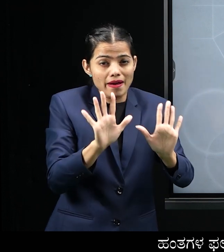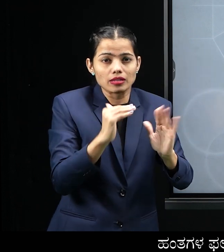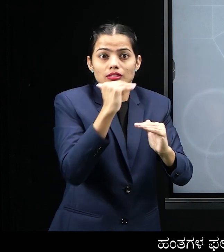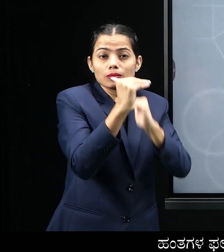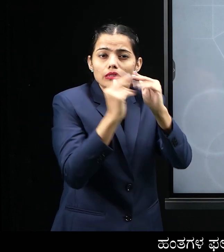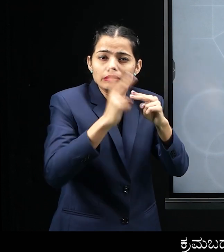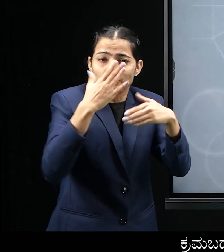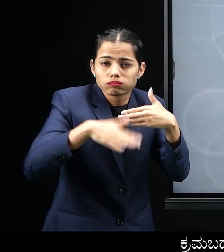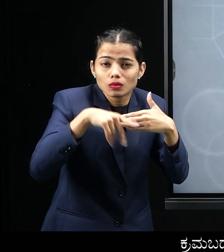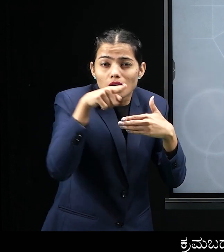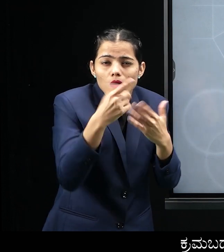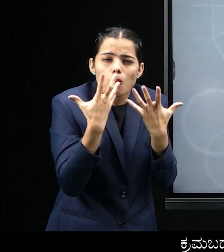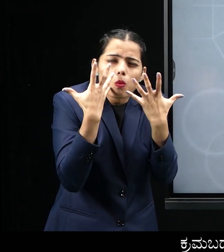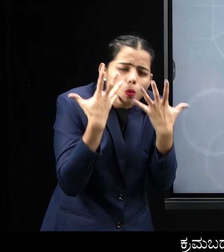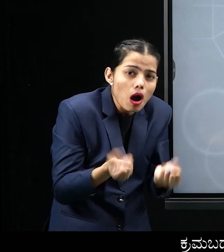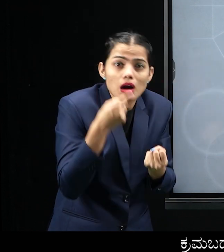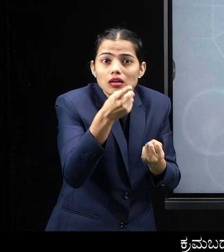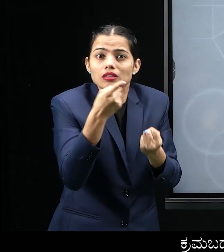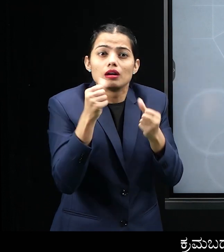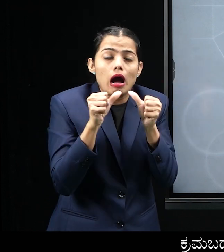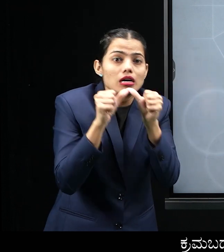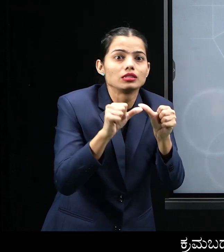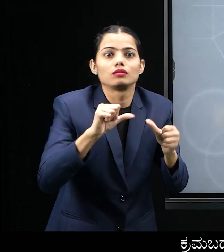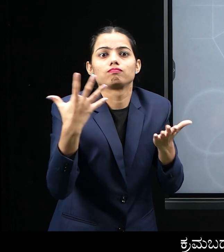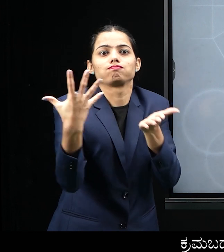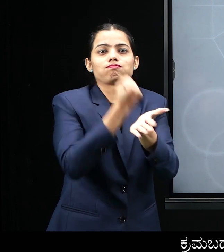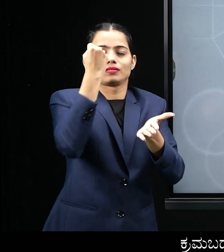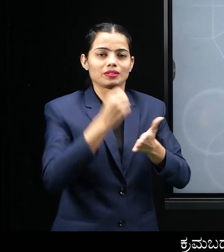ಲೆಕ್ಕಾಚಾರ ಮಾಡುವ ಕ್ರಮಬದ್ಧವಾದ ಹಂತದ ಕಾರ್ಯವಿಧಾನಗಳ ಸರಣಿ.